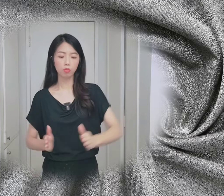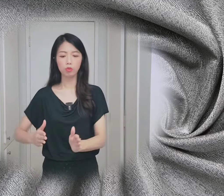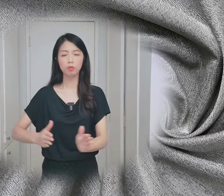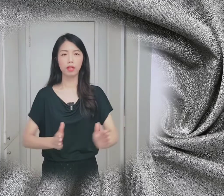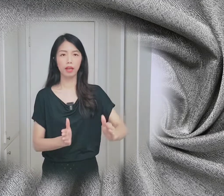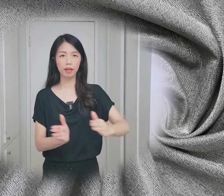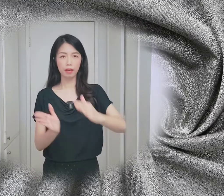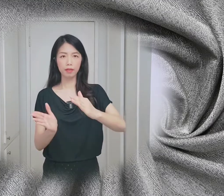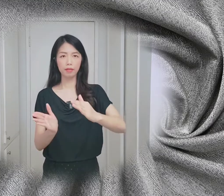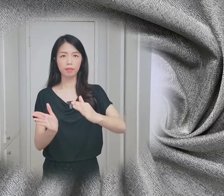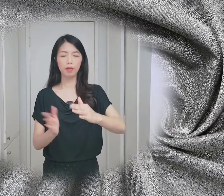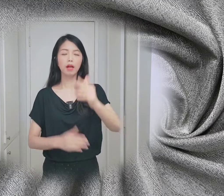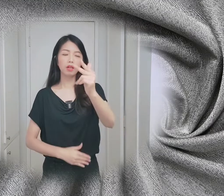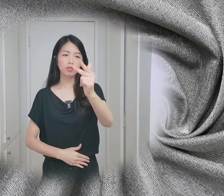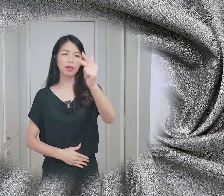돼요. 구불구불하게.